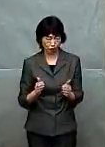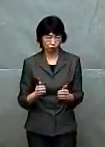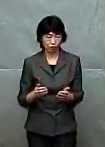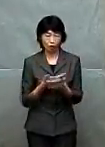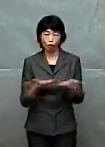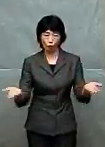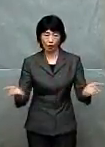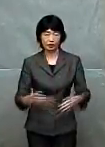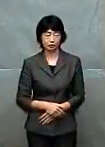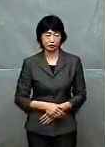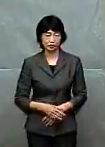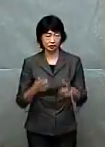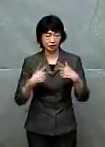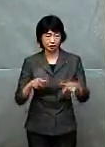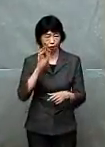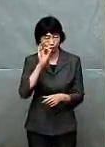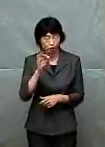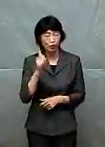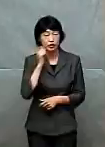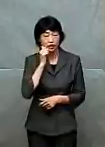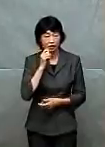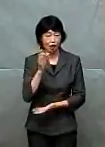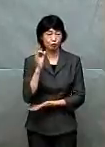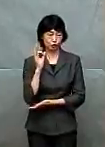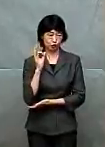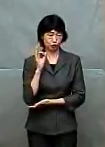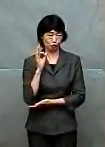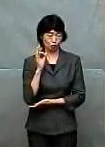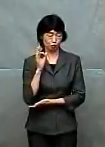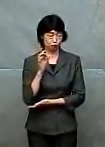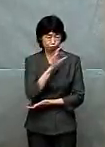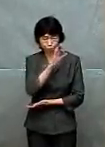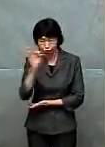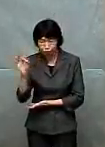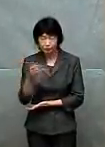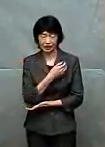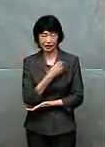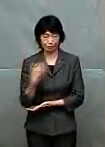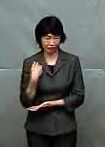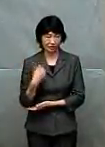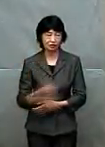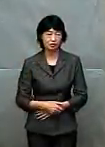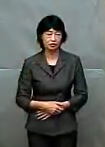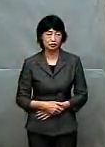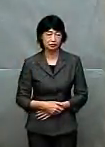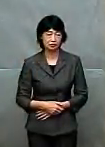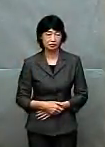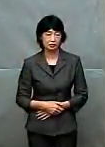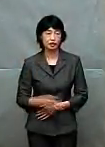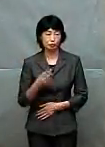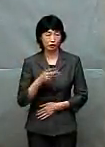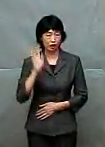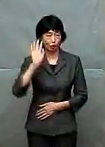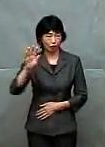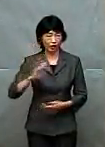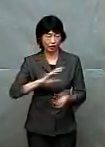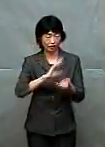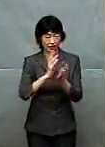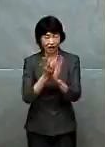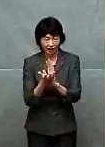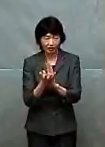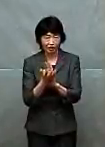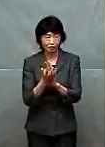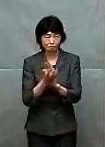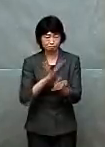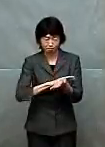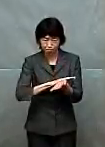ない仏像をご覧いただけるまたとない機会でございます。またこれからはバラなどの花も見